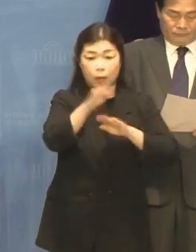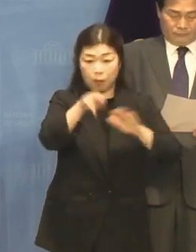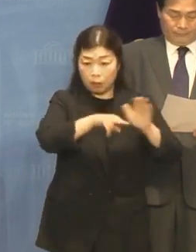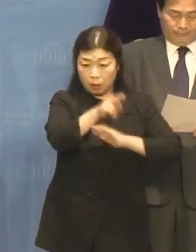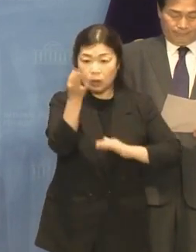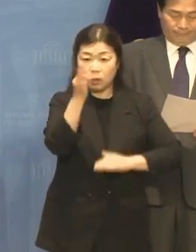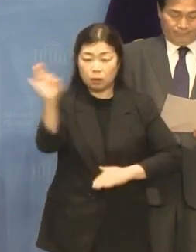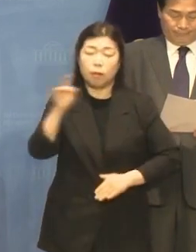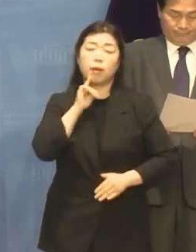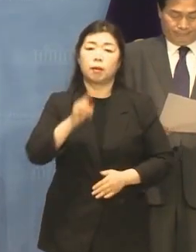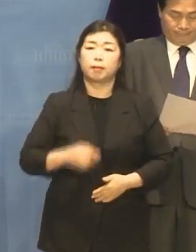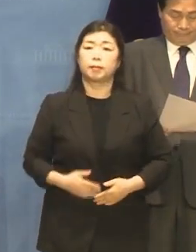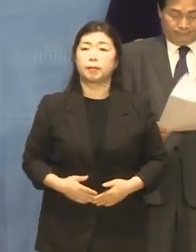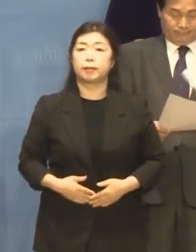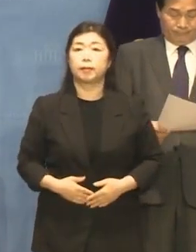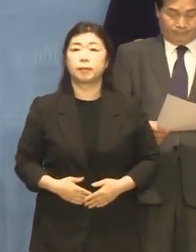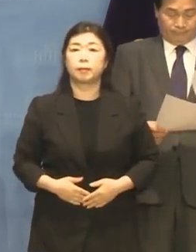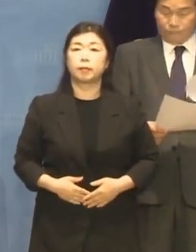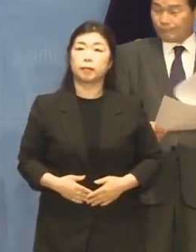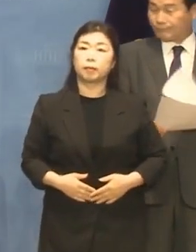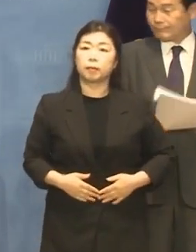했습니다.